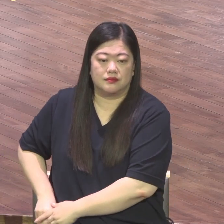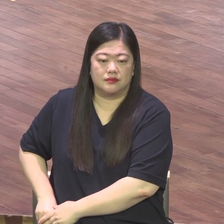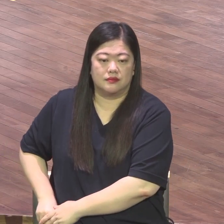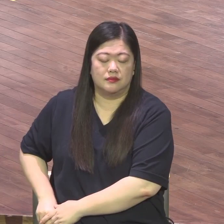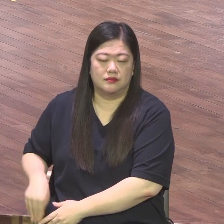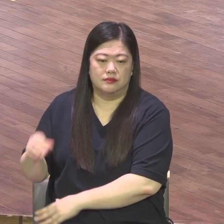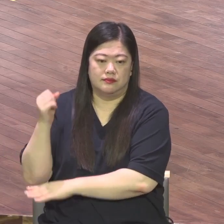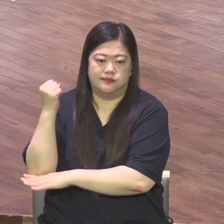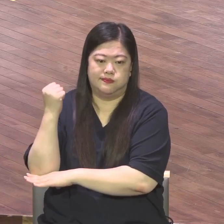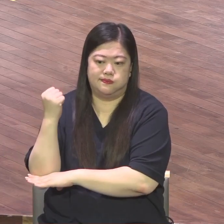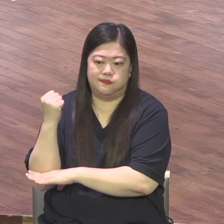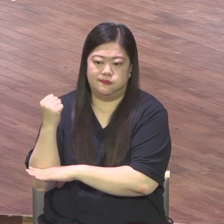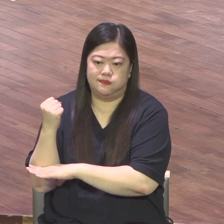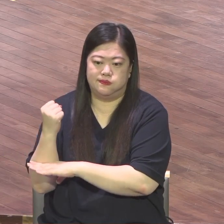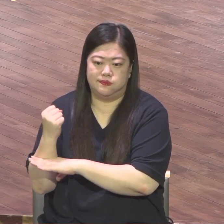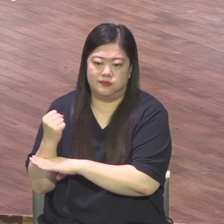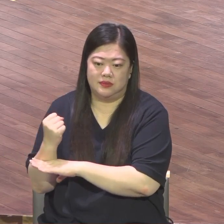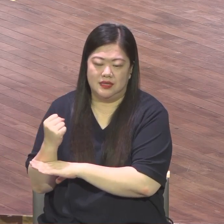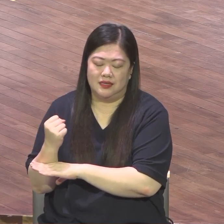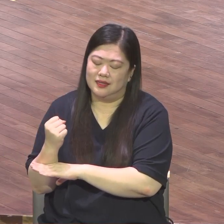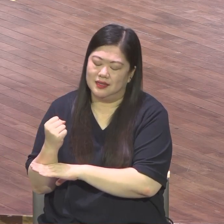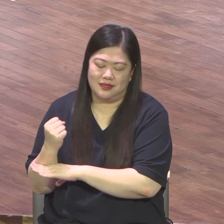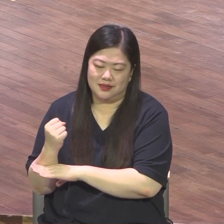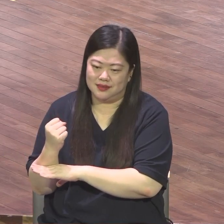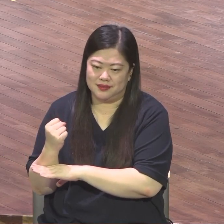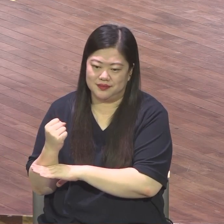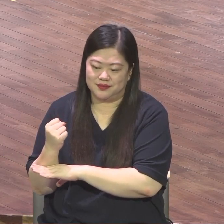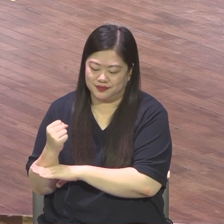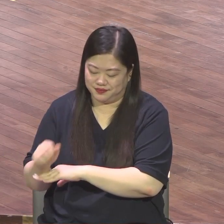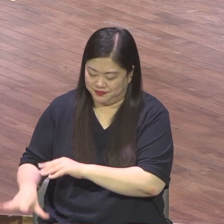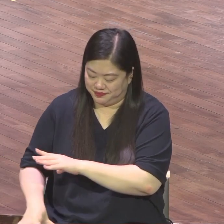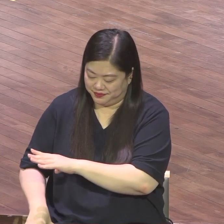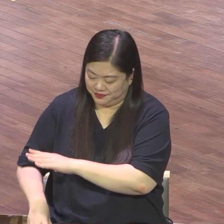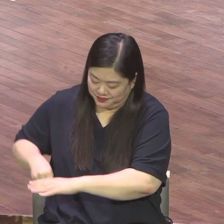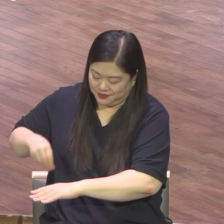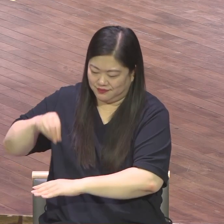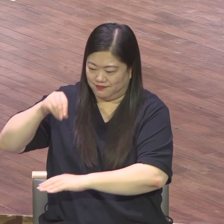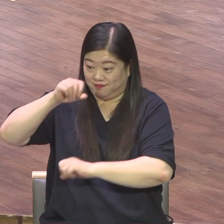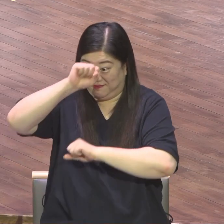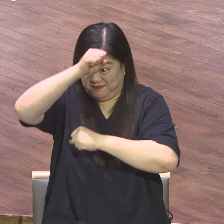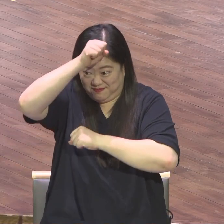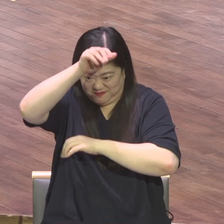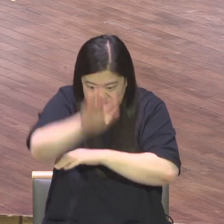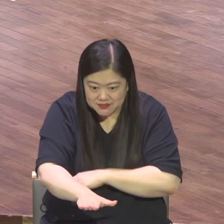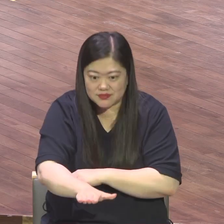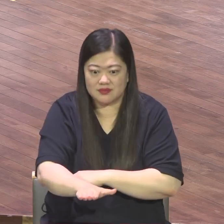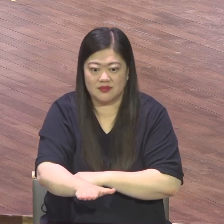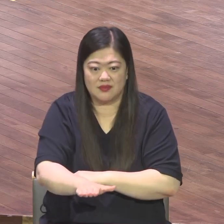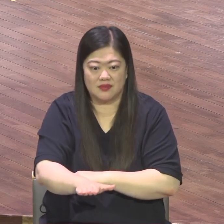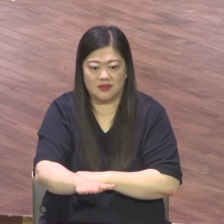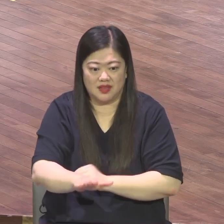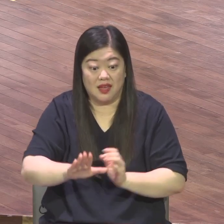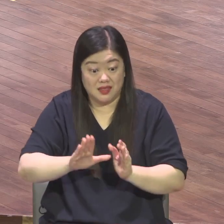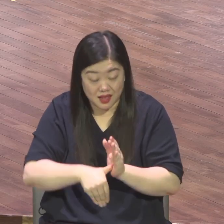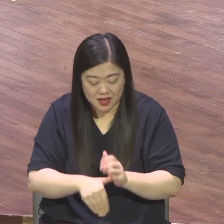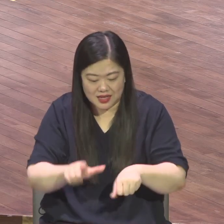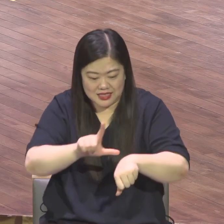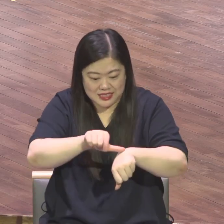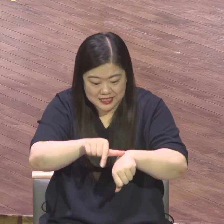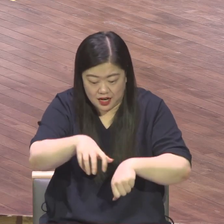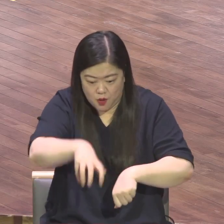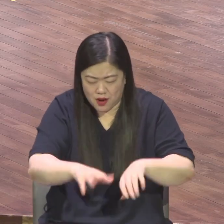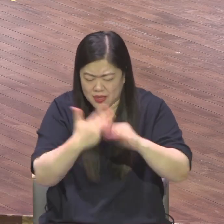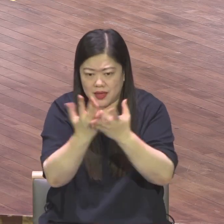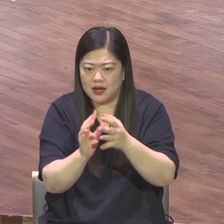이것은 우리가 지금 응답 25 영역으로 들어갔다는 증거예요. 하늘 보좌의 축복을 누리면서 시공간을 초월한 237의